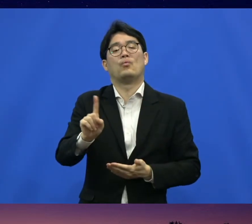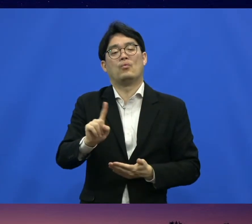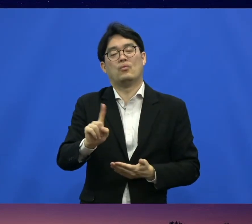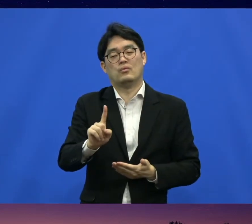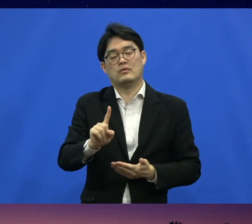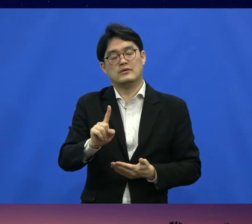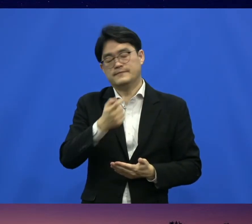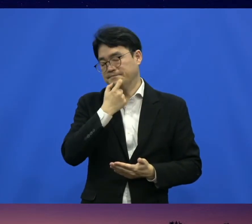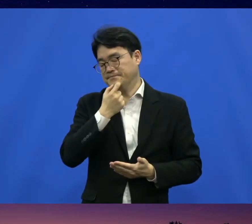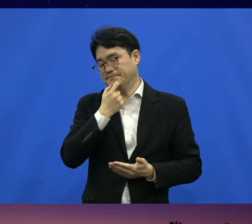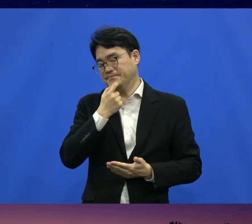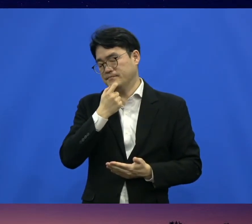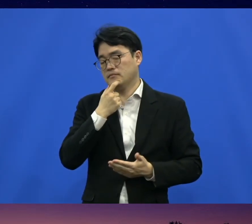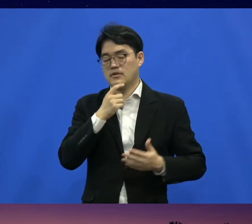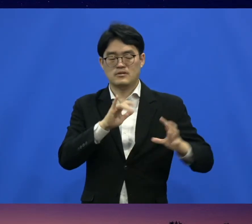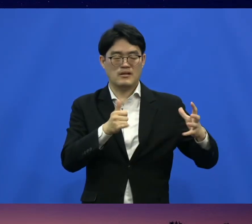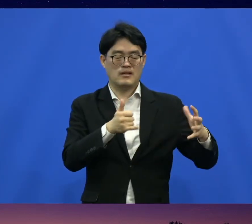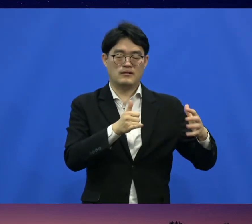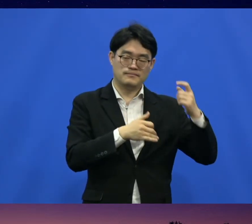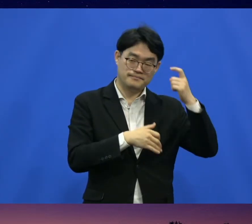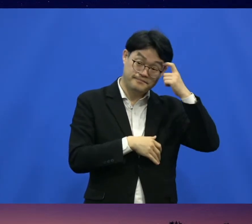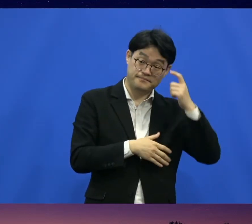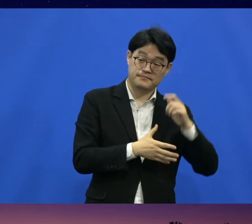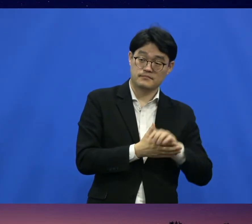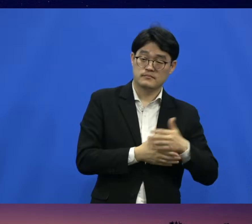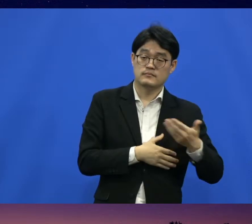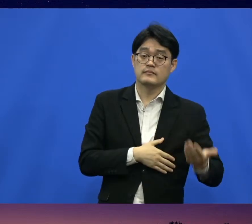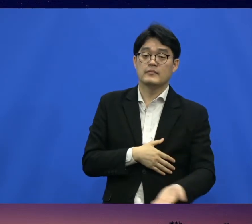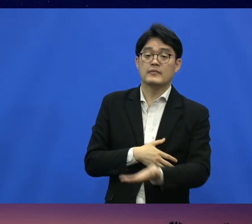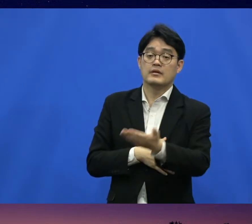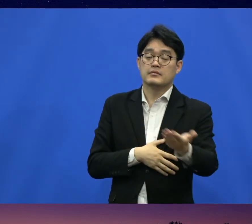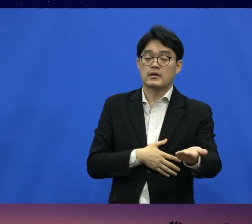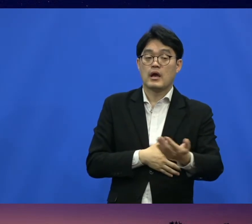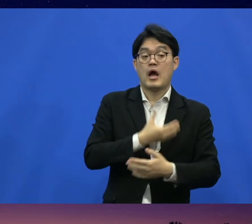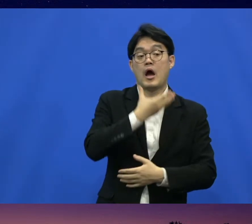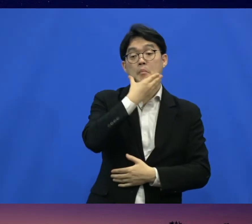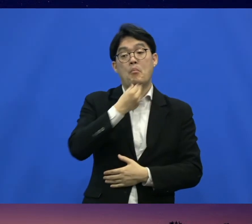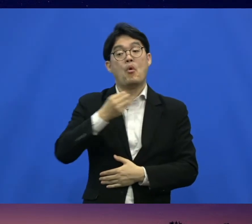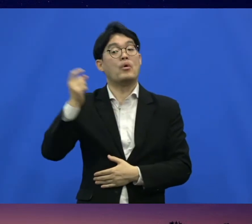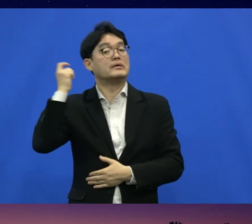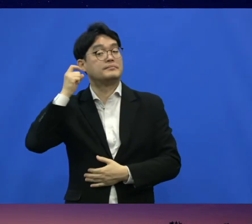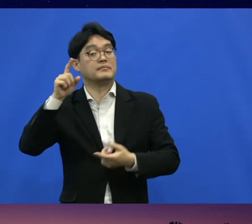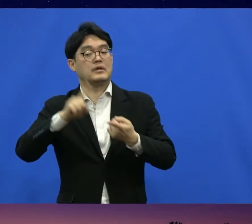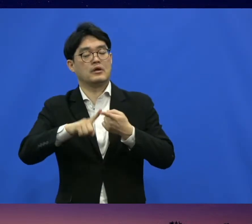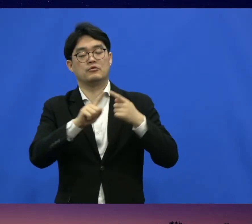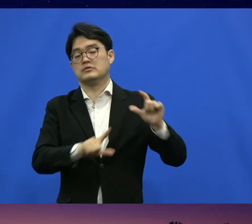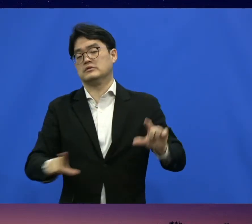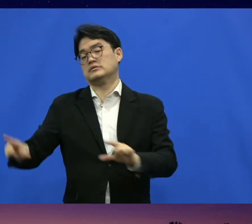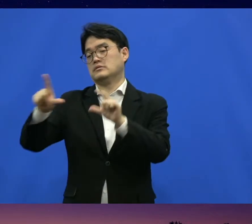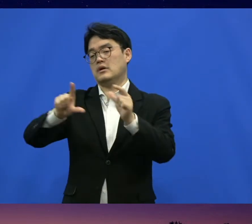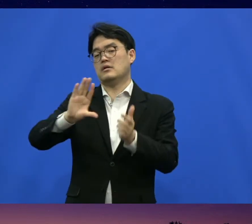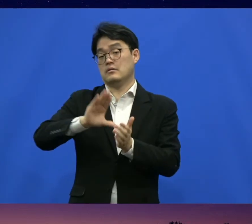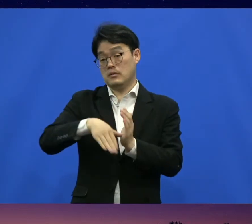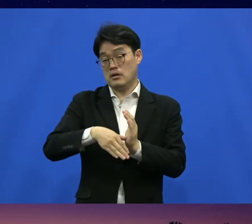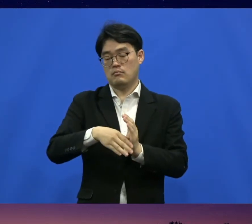여러분, 복음으로 살아가는 데 있어서 삶의 리스크가 있어요. 말씀을 따라 사는 것에 대한 위험성이